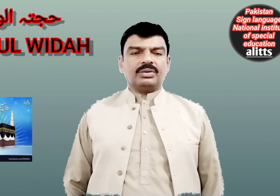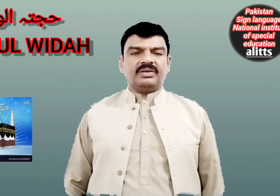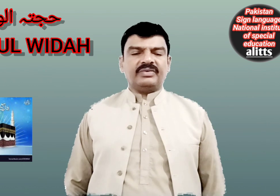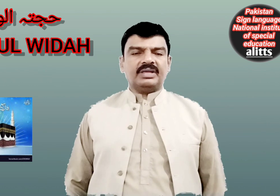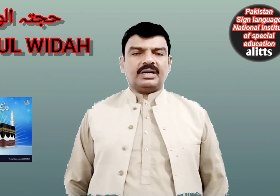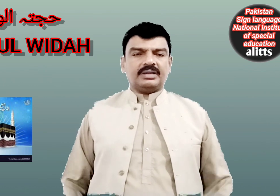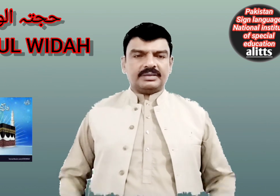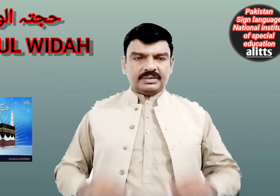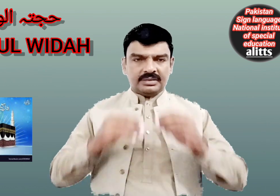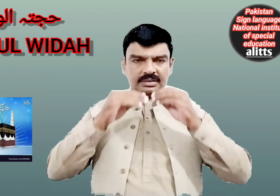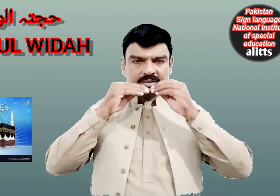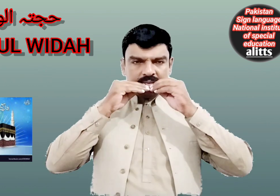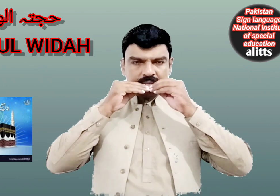हिज्जातुल विदा,